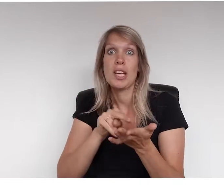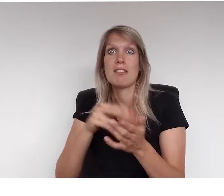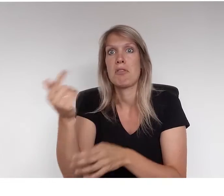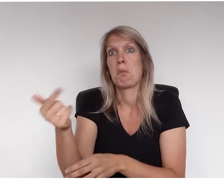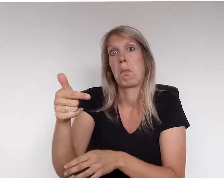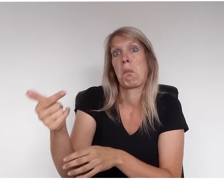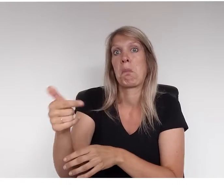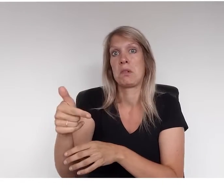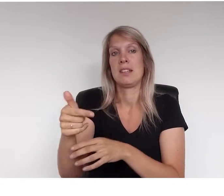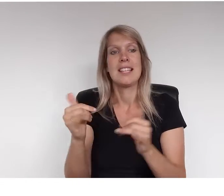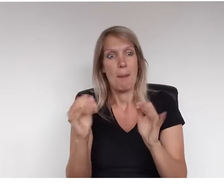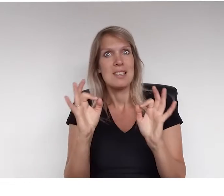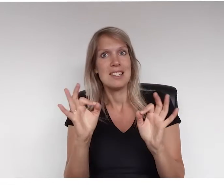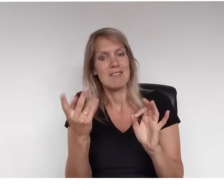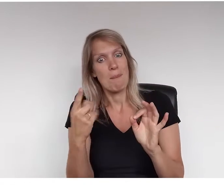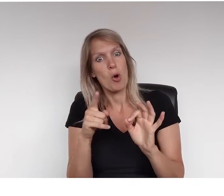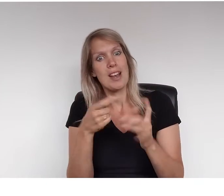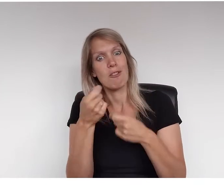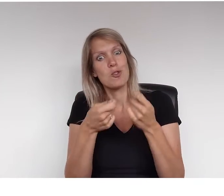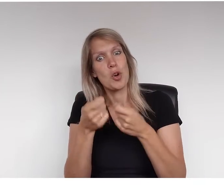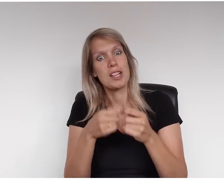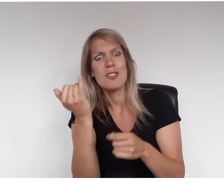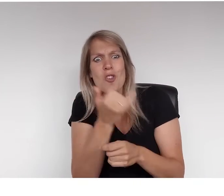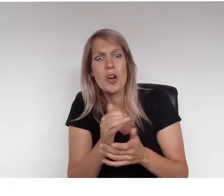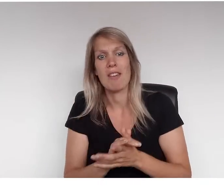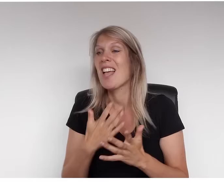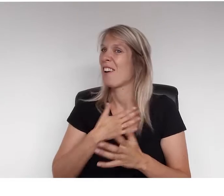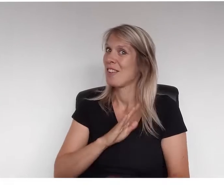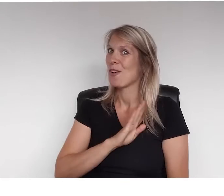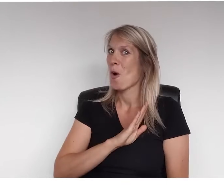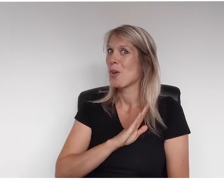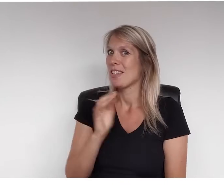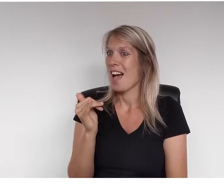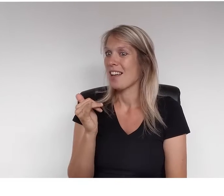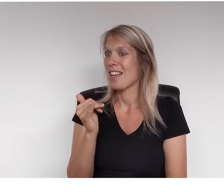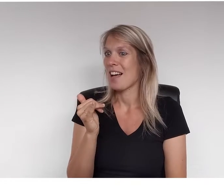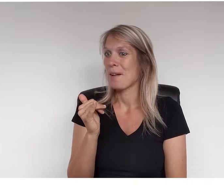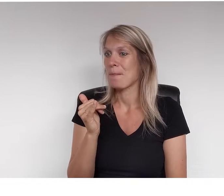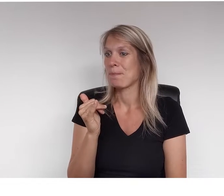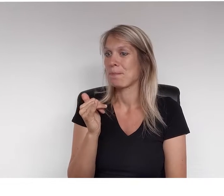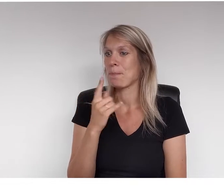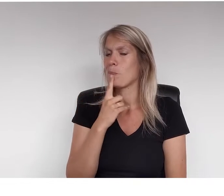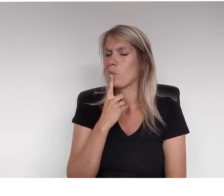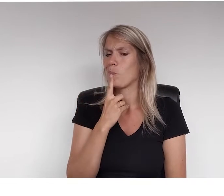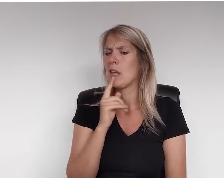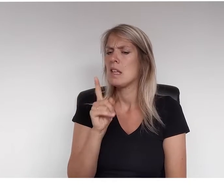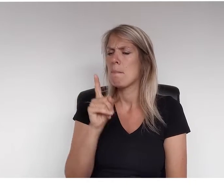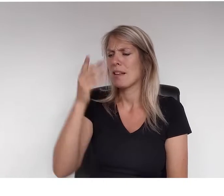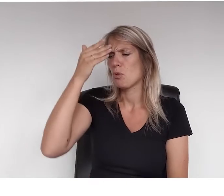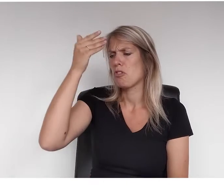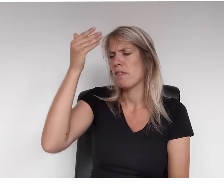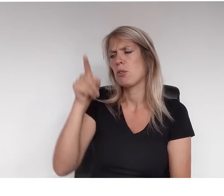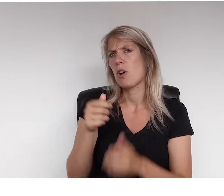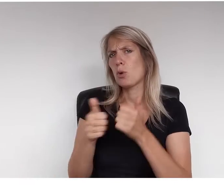Precies. Want daar mogen wij voor zorgen, hè? Ja, dat is zo gaaf. Leuk. Ja, dat vind ik ook. Ja. Maar ja, Sophie, we moeten natuurlijk wel opletten dat we er goed